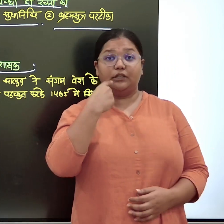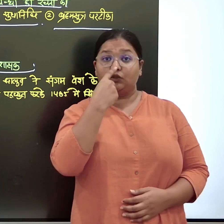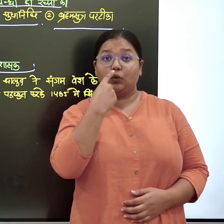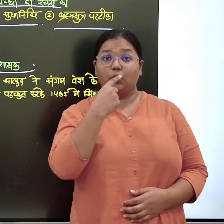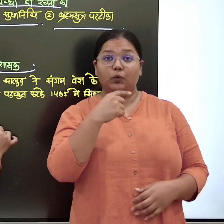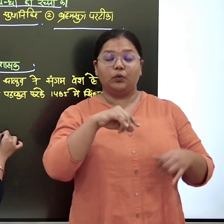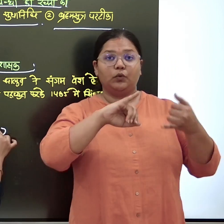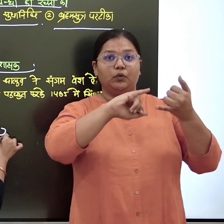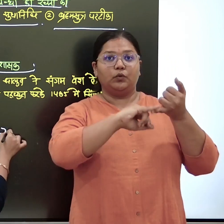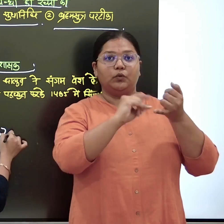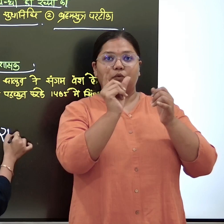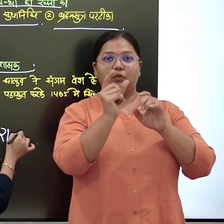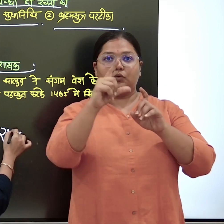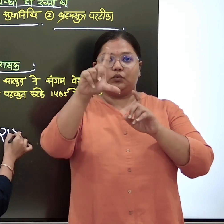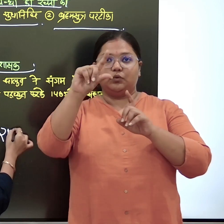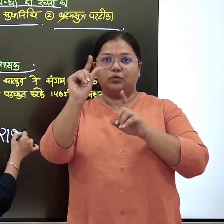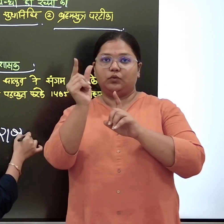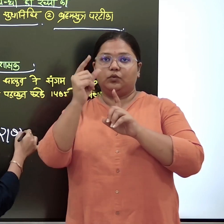सुलूव